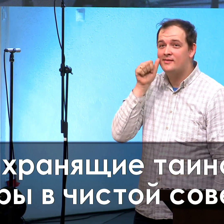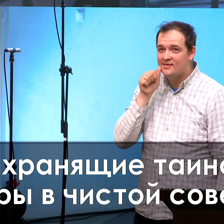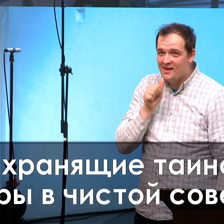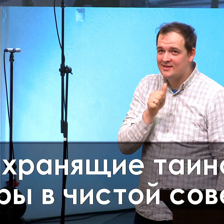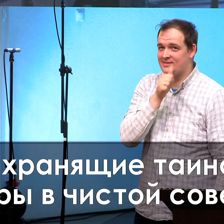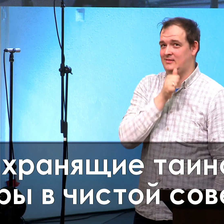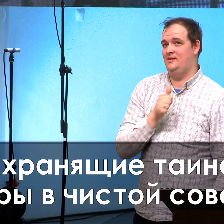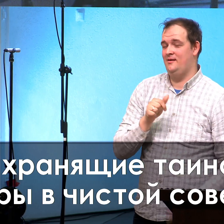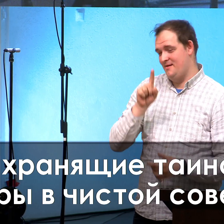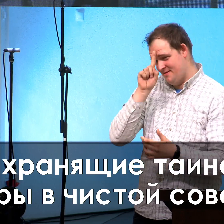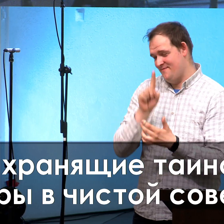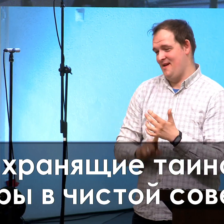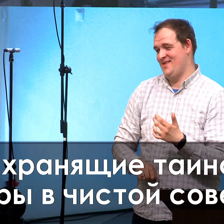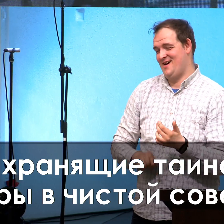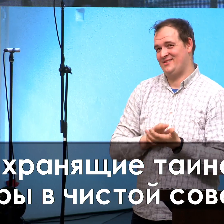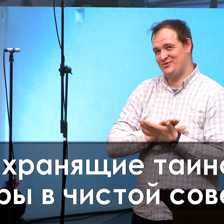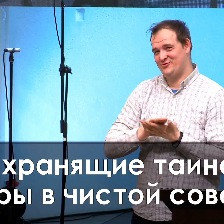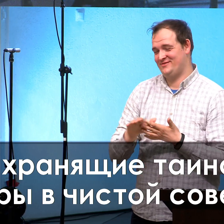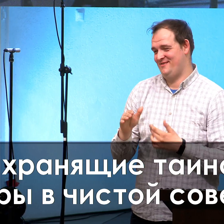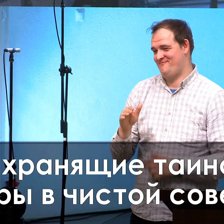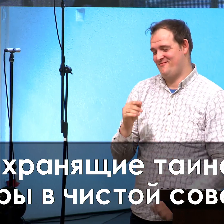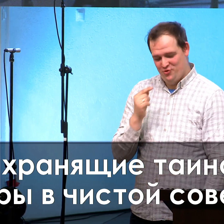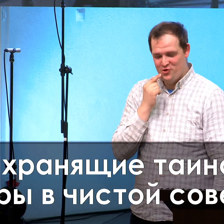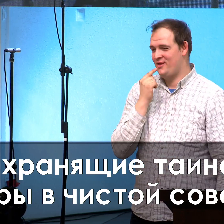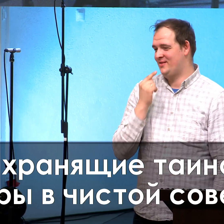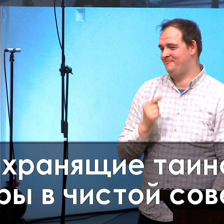Хранящие таинство веры в чистой совести.